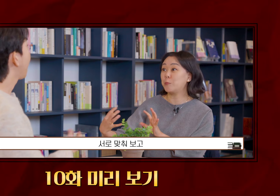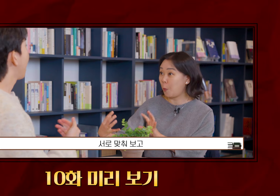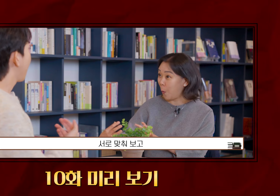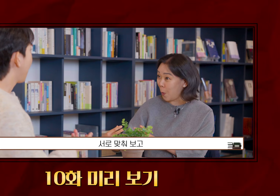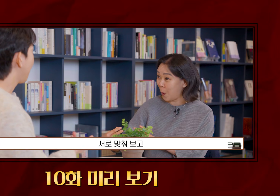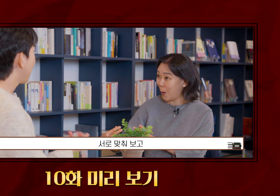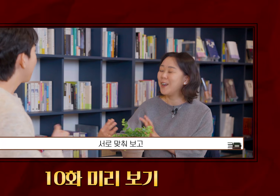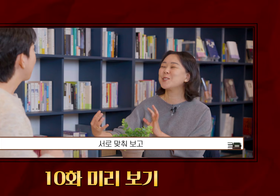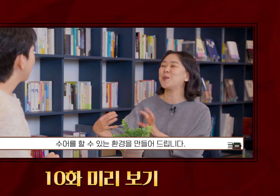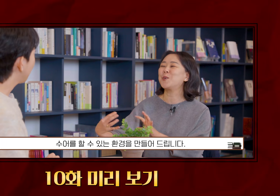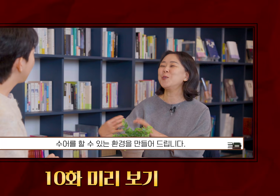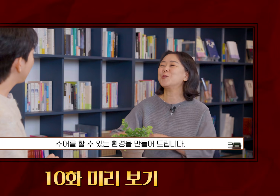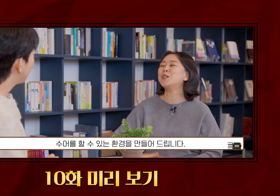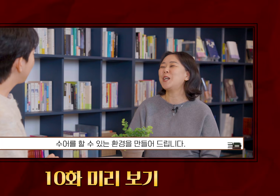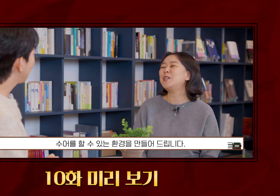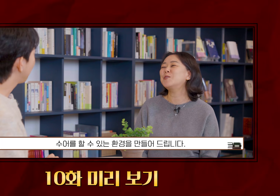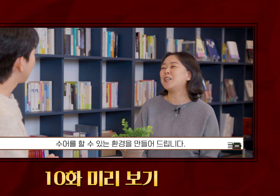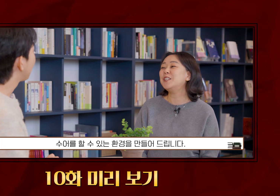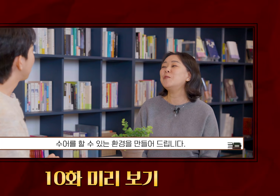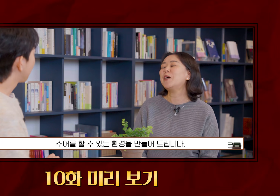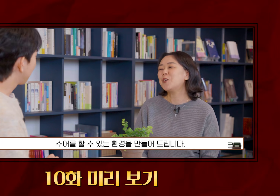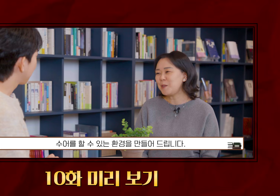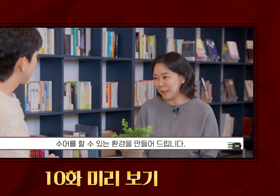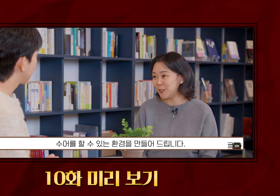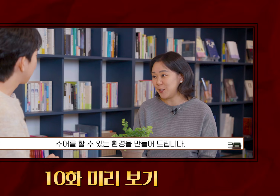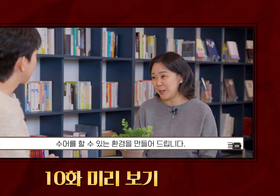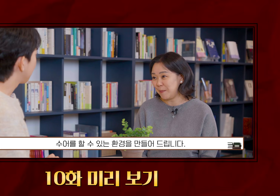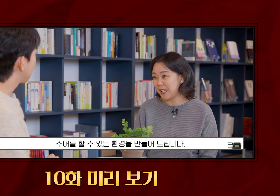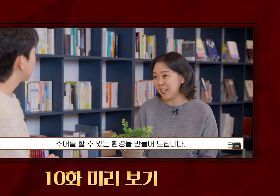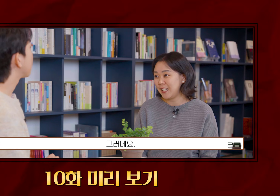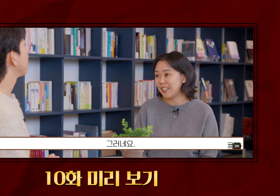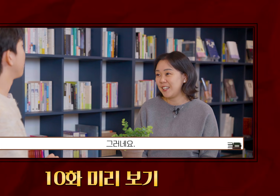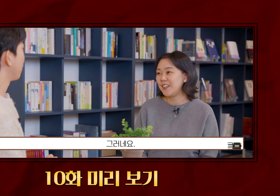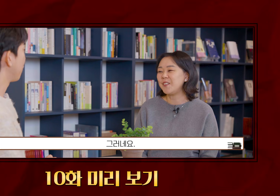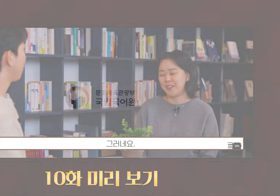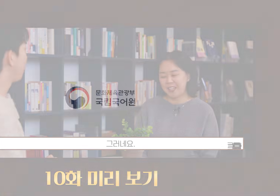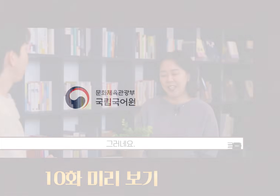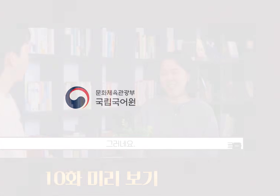마주보고 서로 수어를 할 수 있는 환경을 만들어 드립니다. 그러네요. 네.